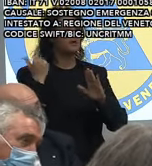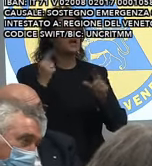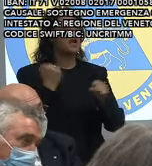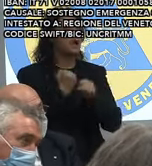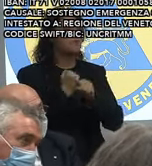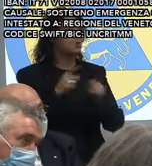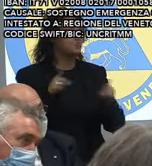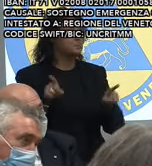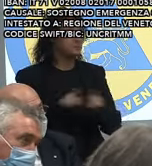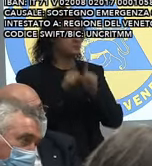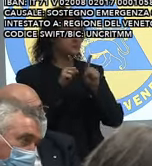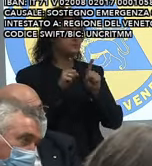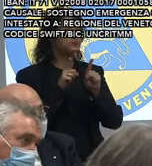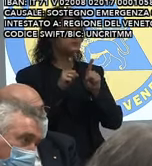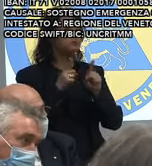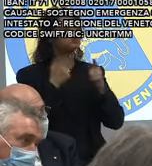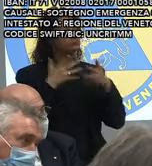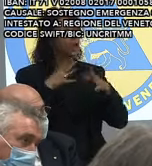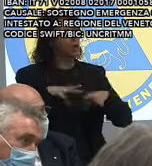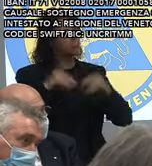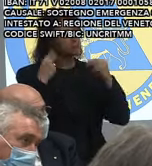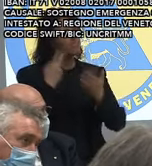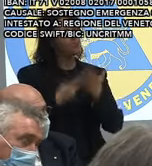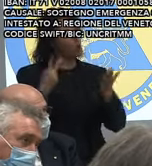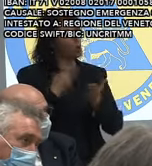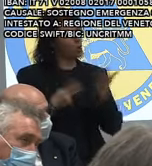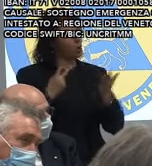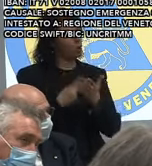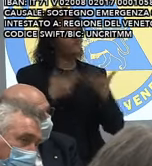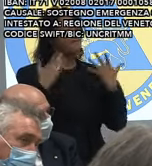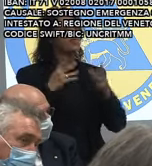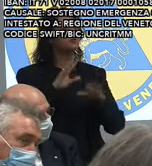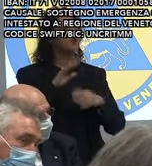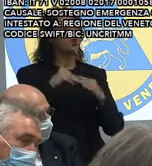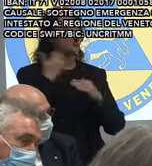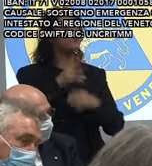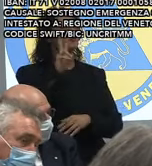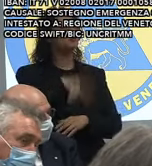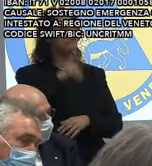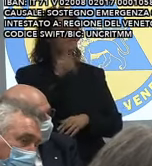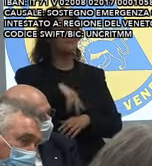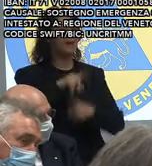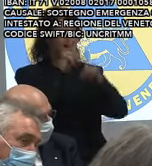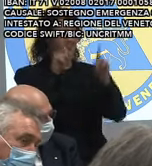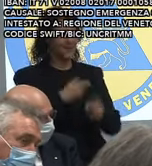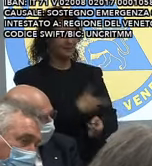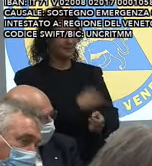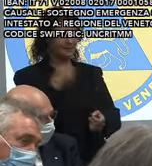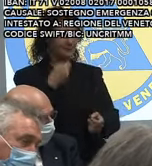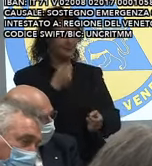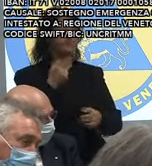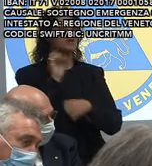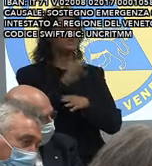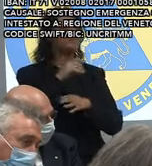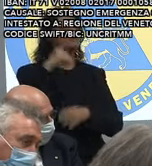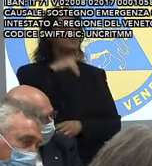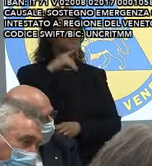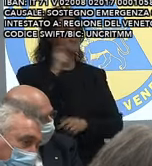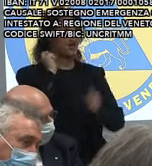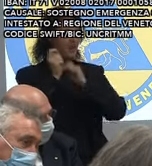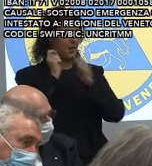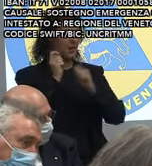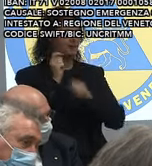sono in corso già delle prove, nel senso che hanno fatto più di 2000 test sierologici, e il professor Plebani dell'Università di Padova, il